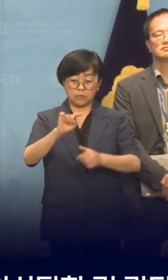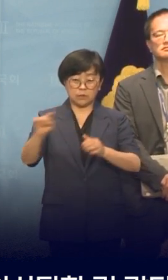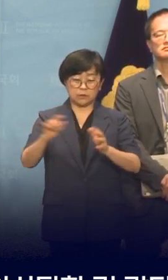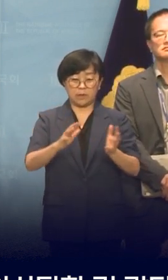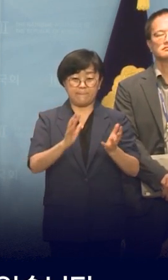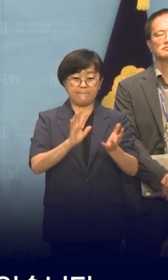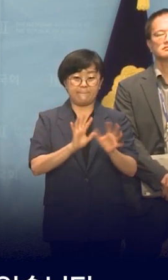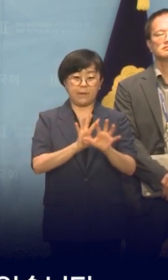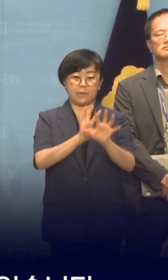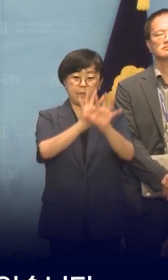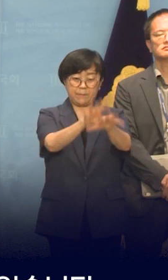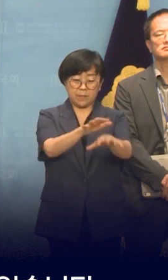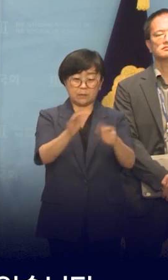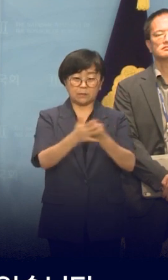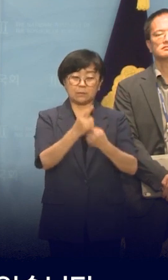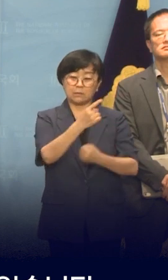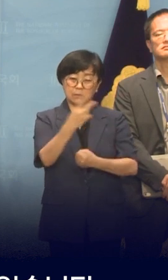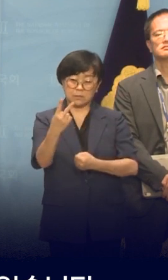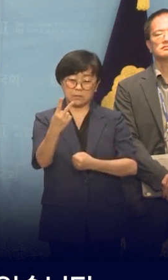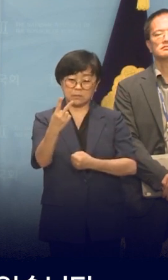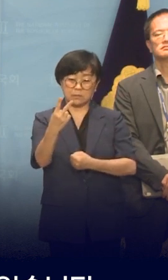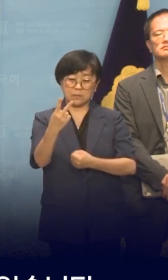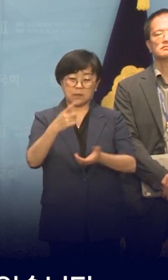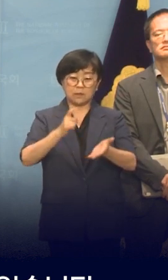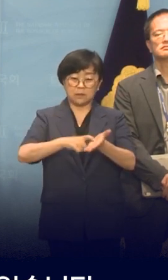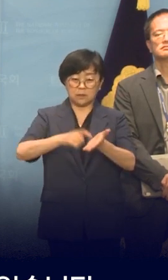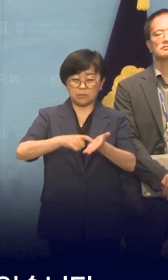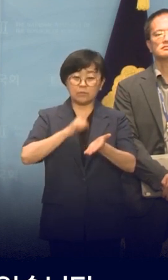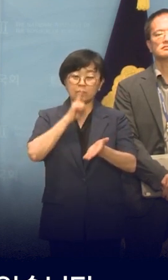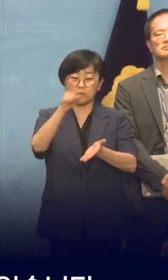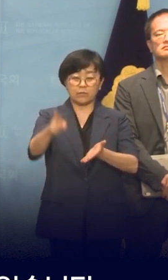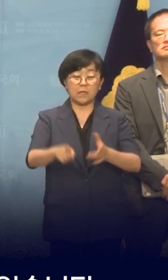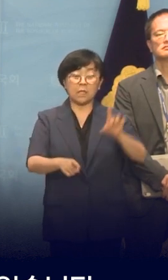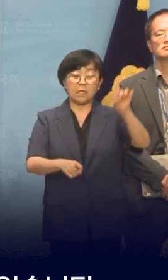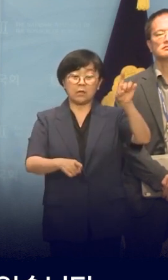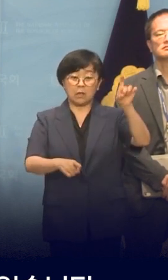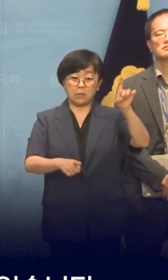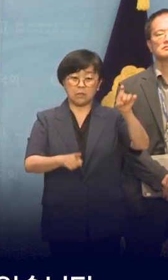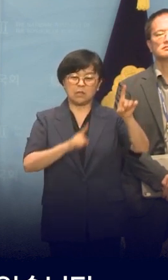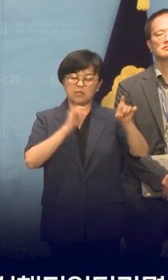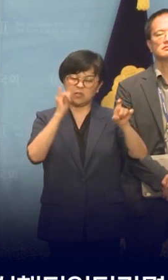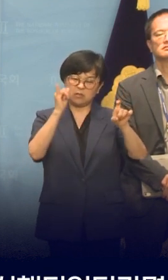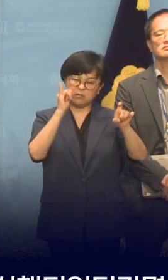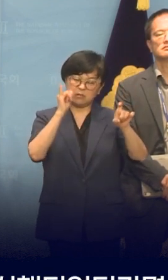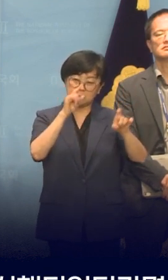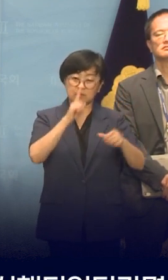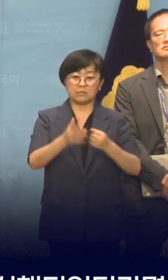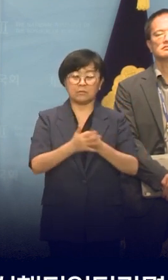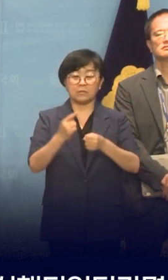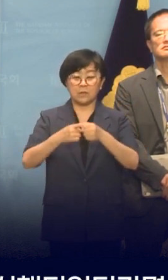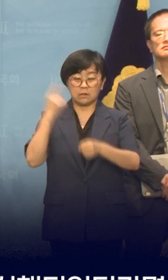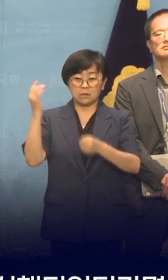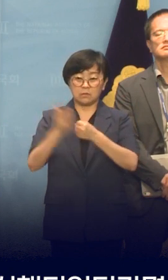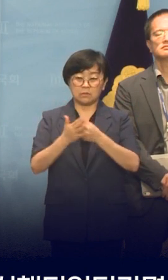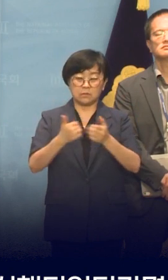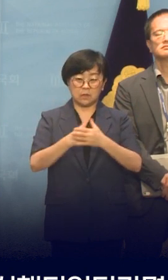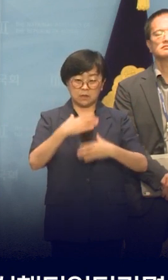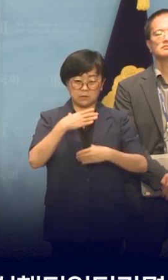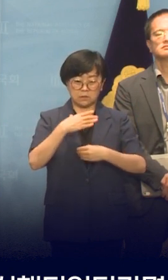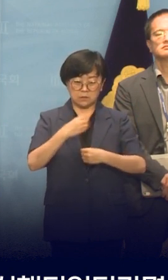압사당할 것 같다는 112 긴급 신고가 11번이나 있었습니다 예년과 같은